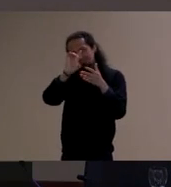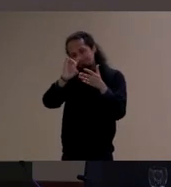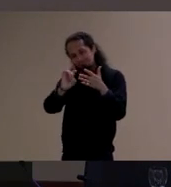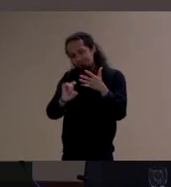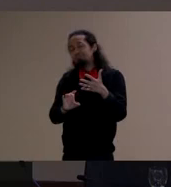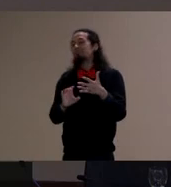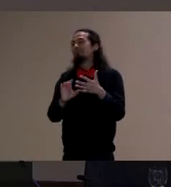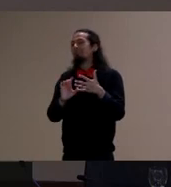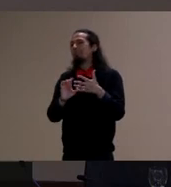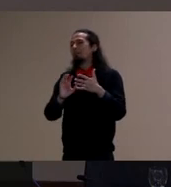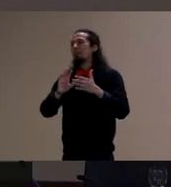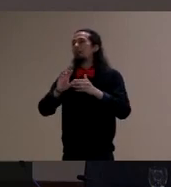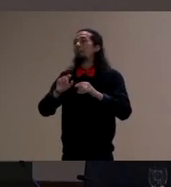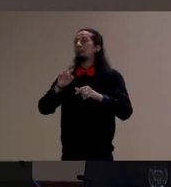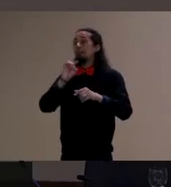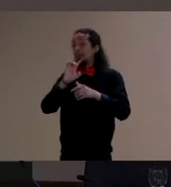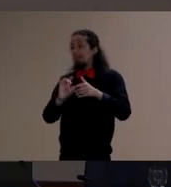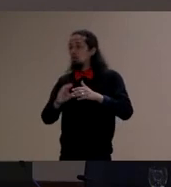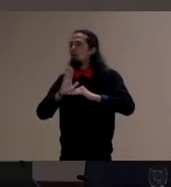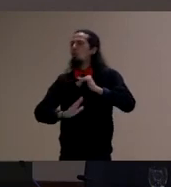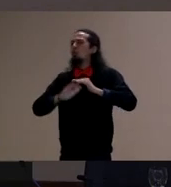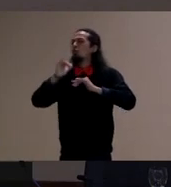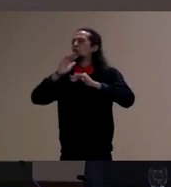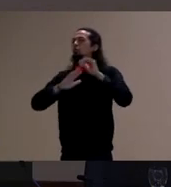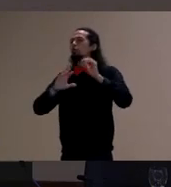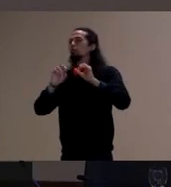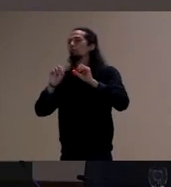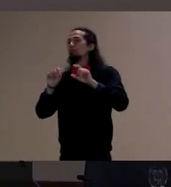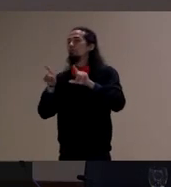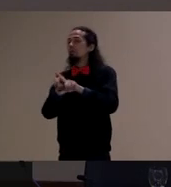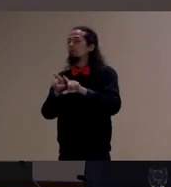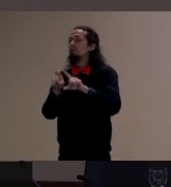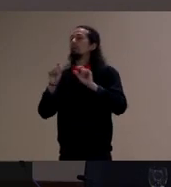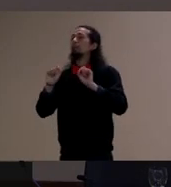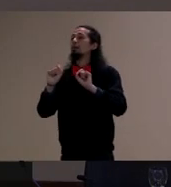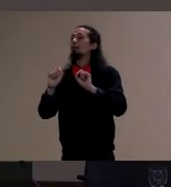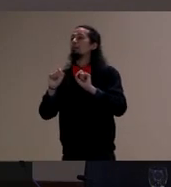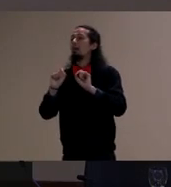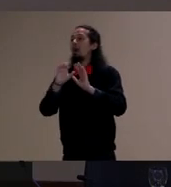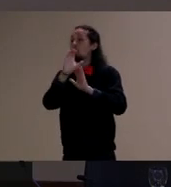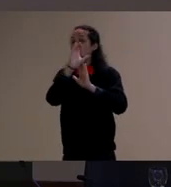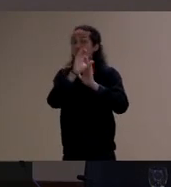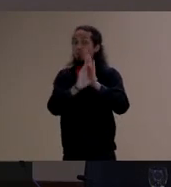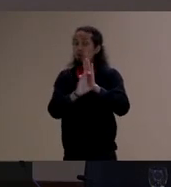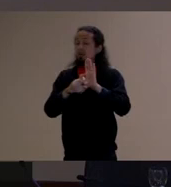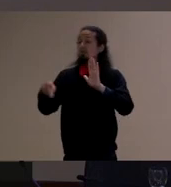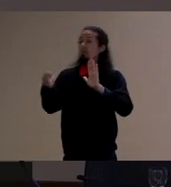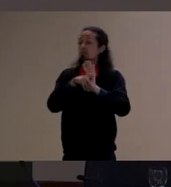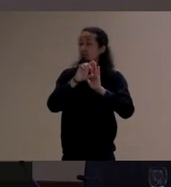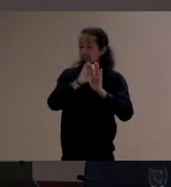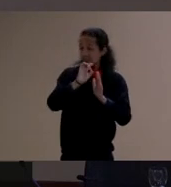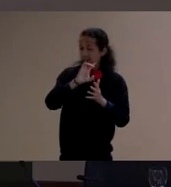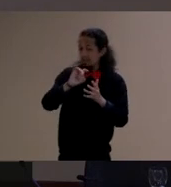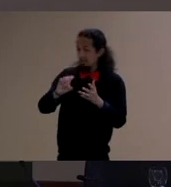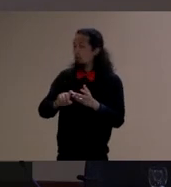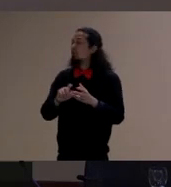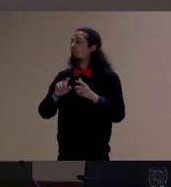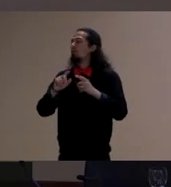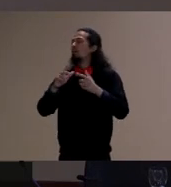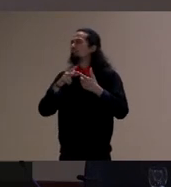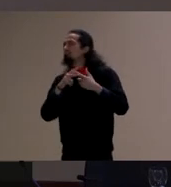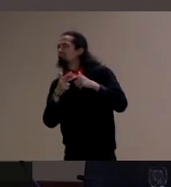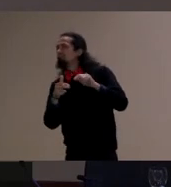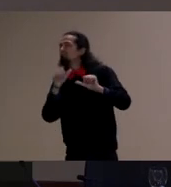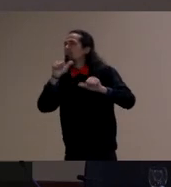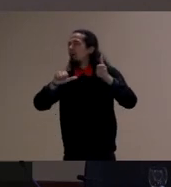construírem ou a revisarem os seus currículos é então isso está na resolução